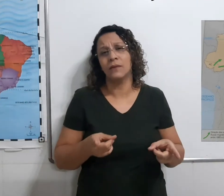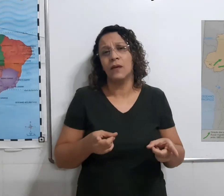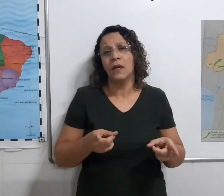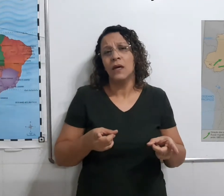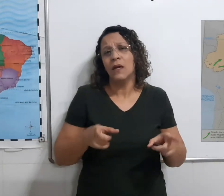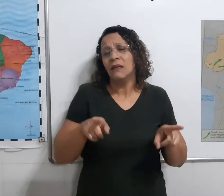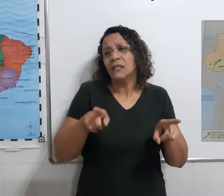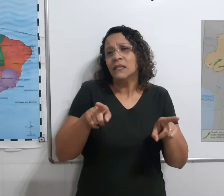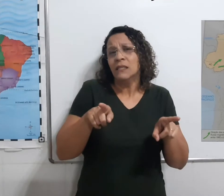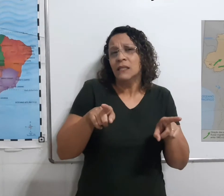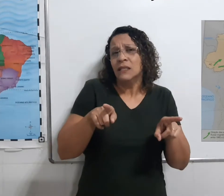a migrar.